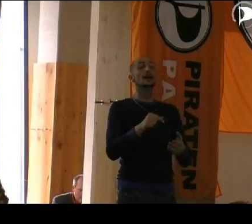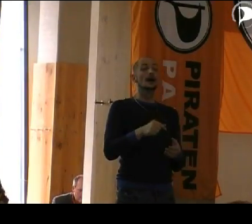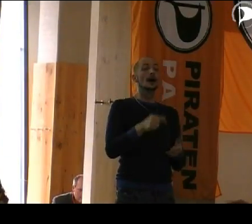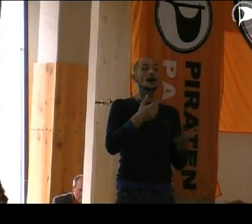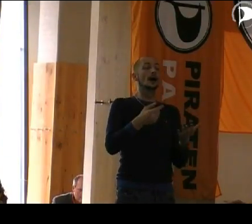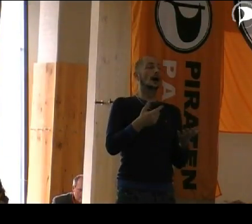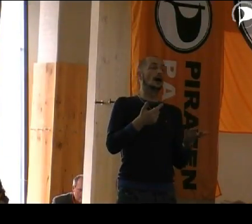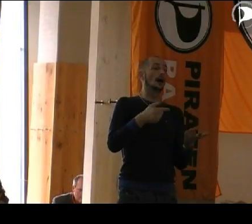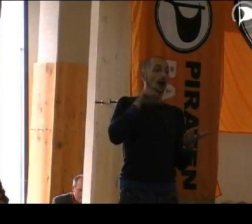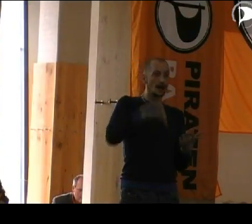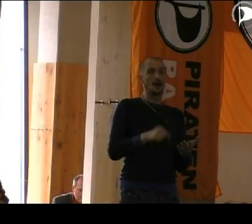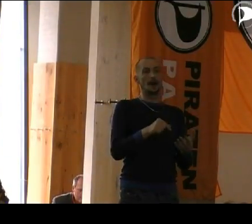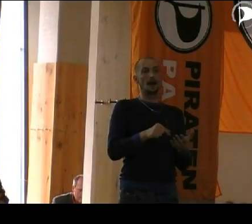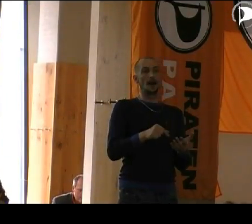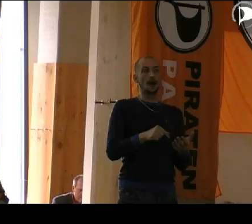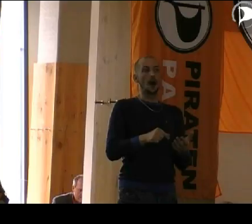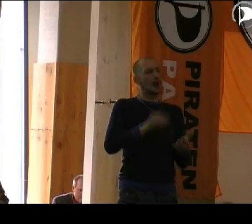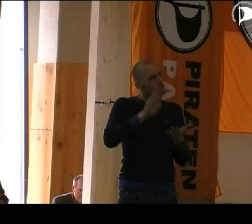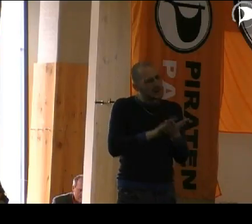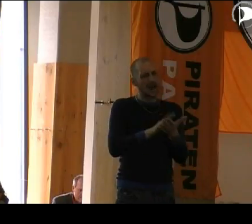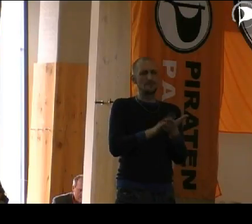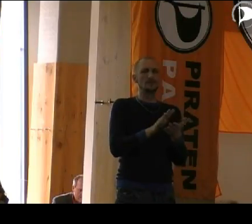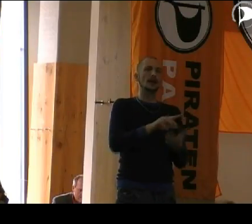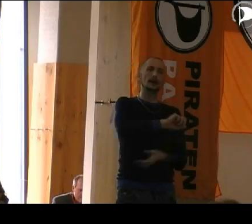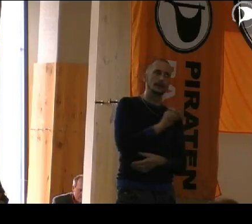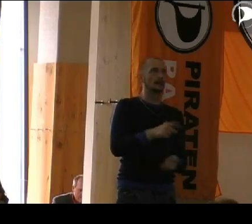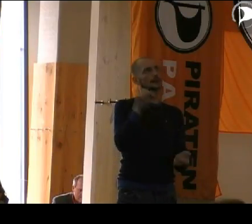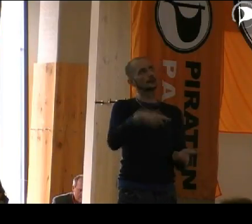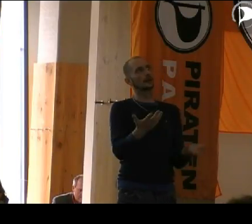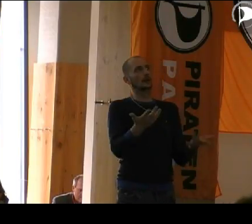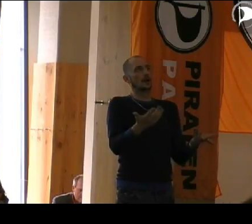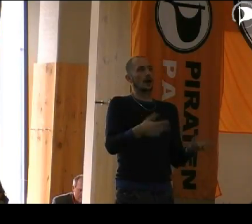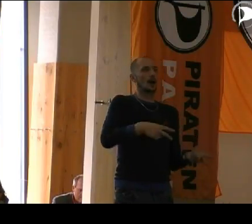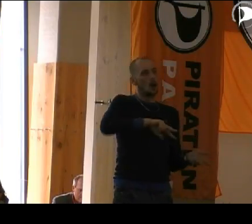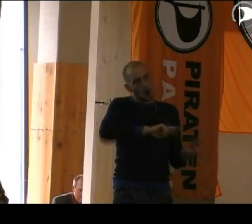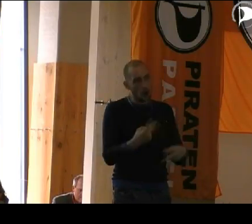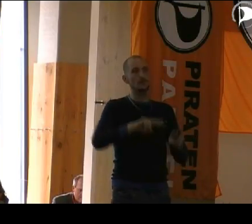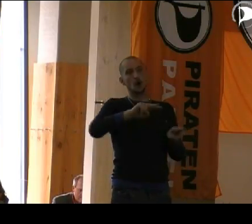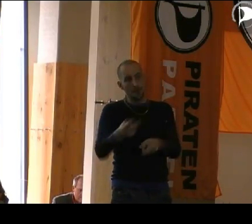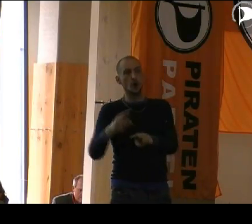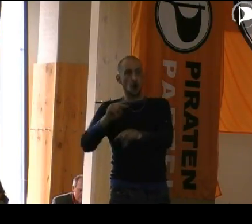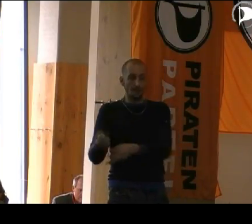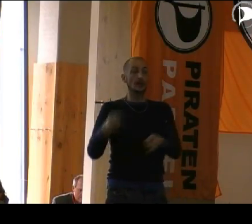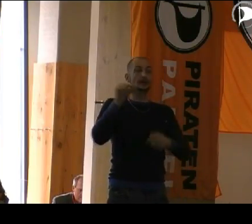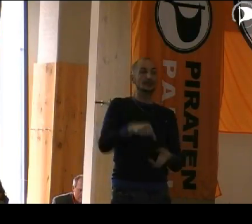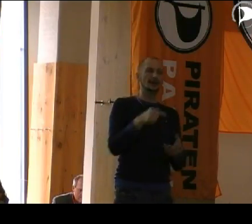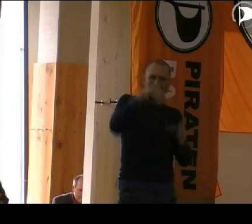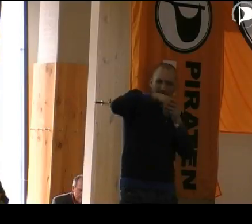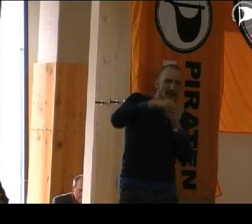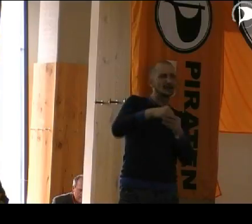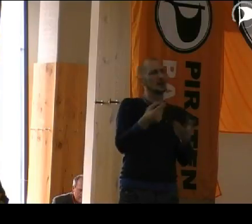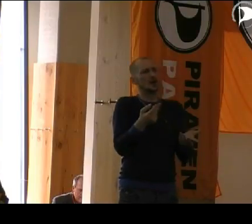das bestand hat und nicht die ganze zeit immer irgendwie geeignet sei es inhaltlich wenn es an das will oder nicht